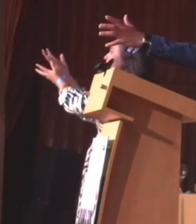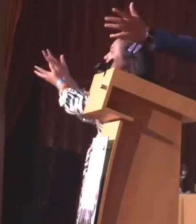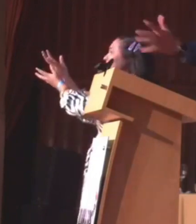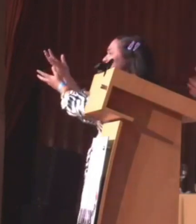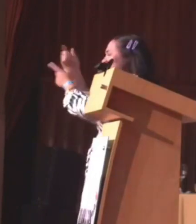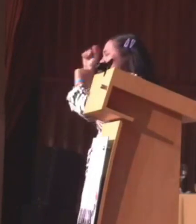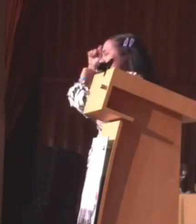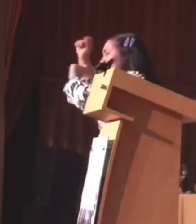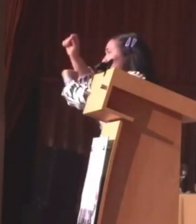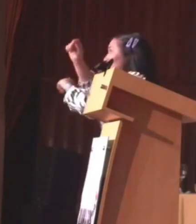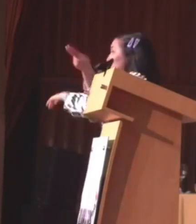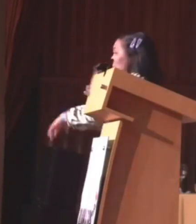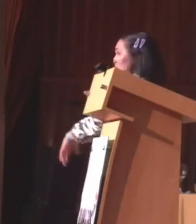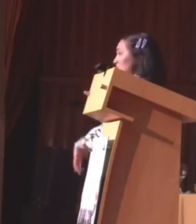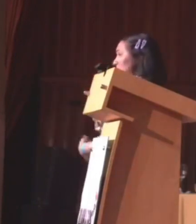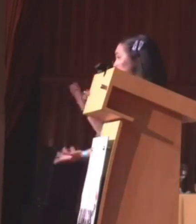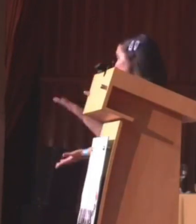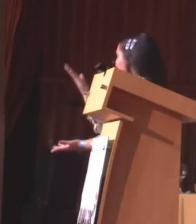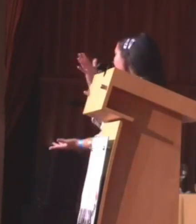nos conviene.